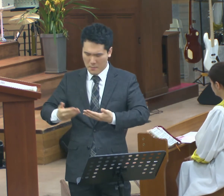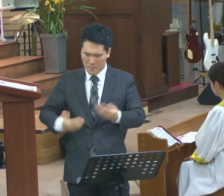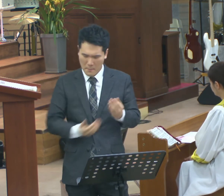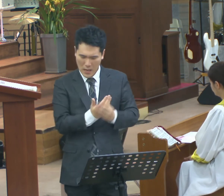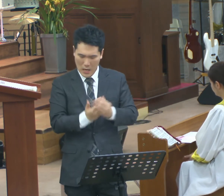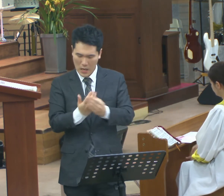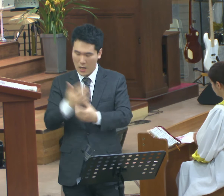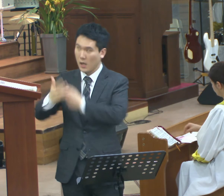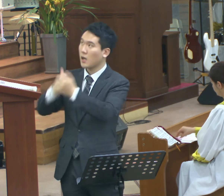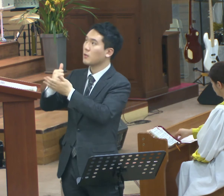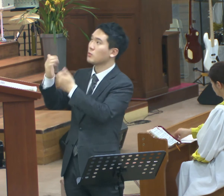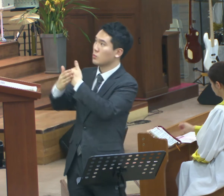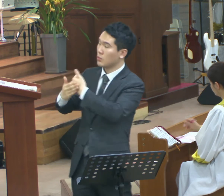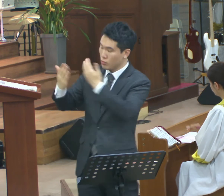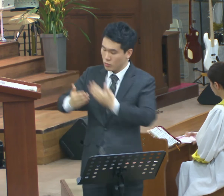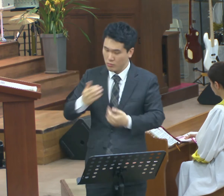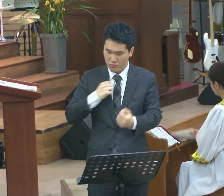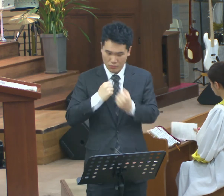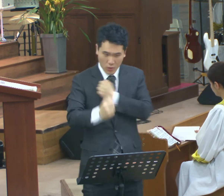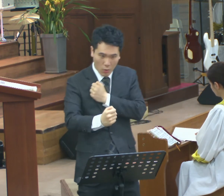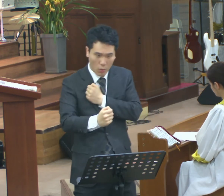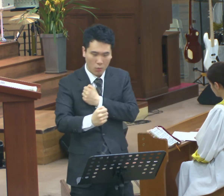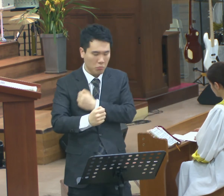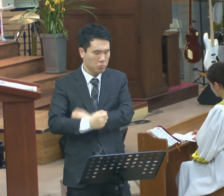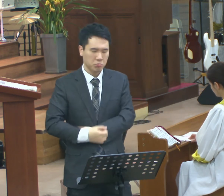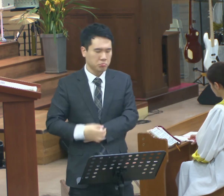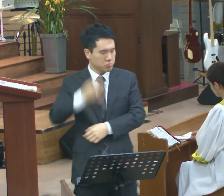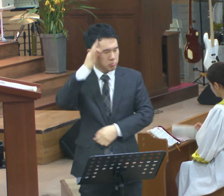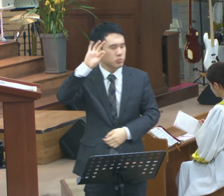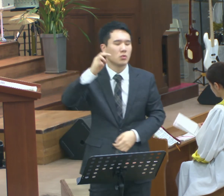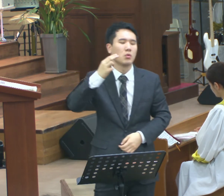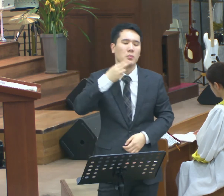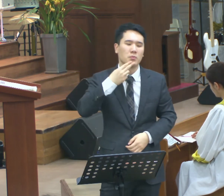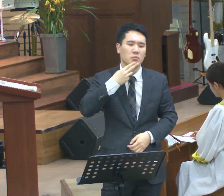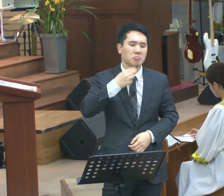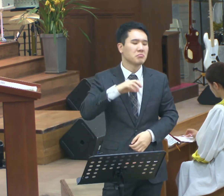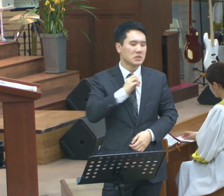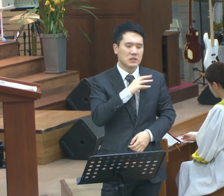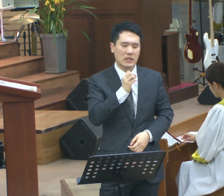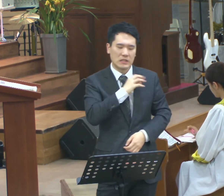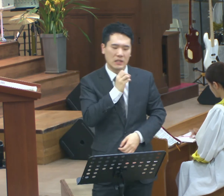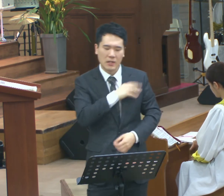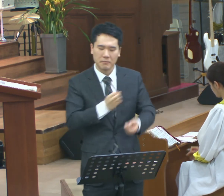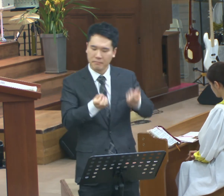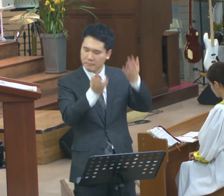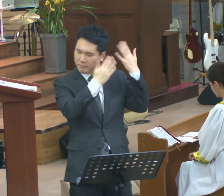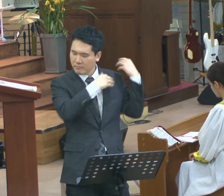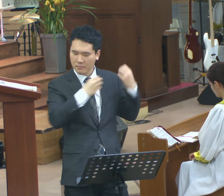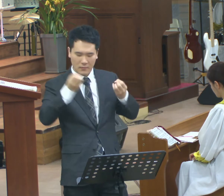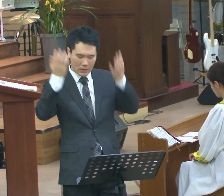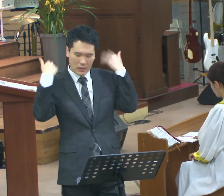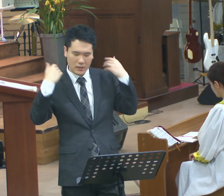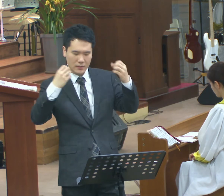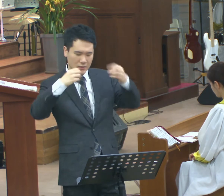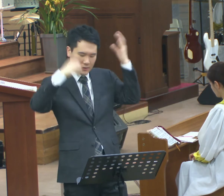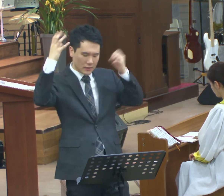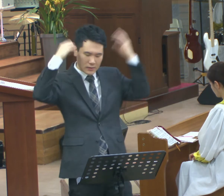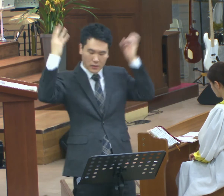아무런 깨달음이 없이 그냥 좋은 것만 달락달락 누리면서 계속 좋은 일이 내게 이어지기를 원한다라는 식으로